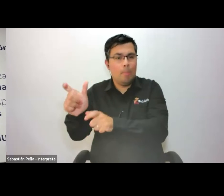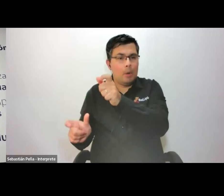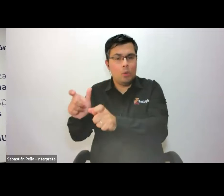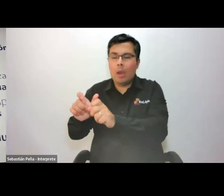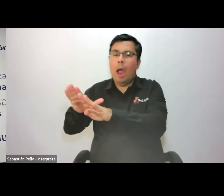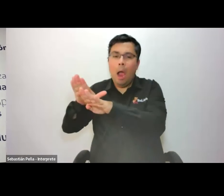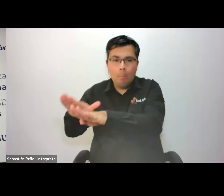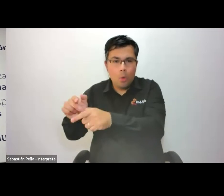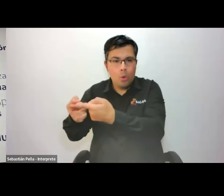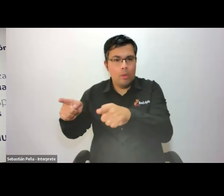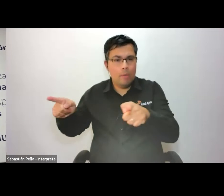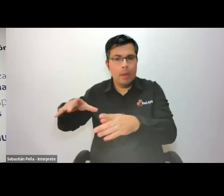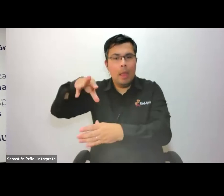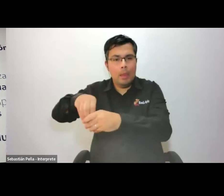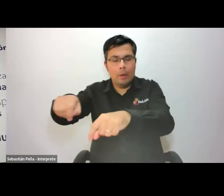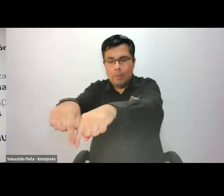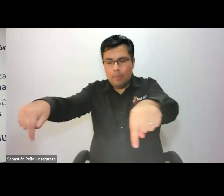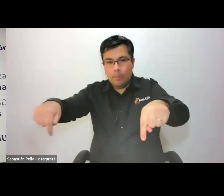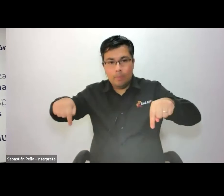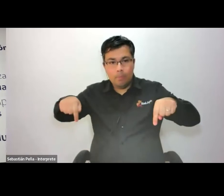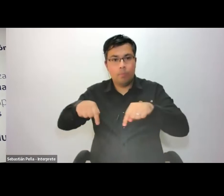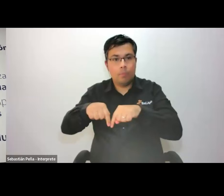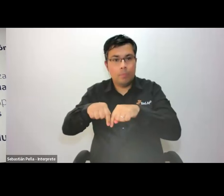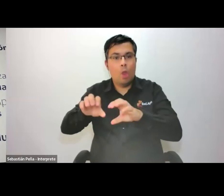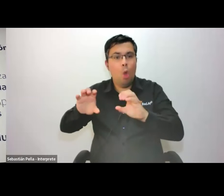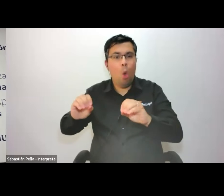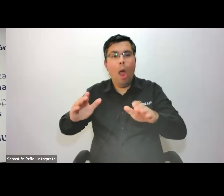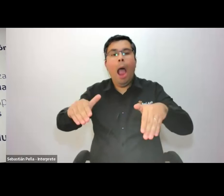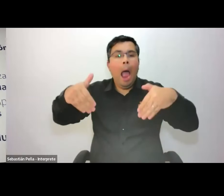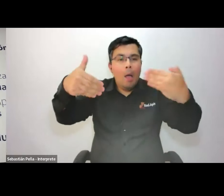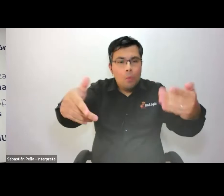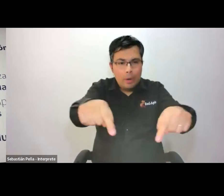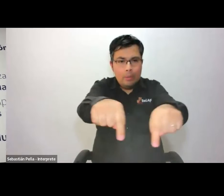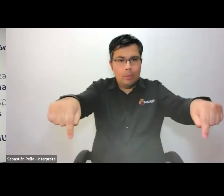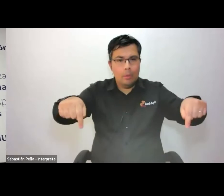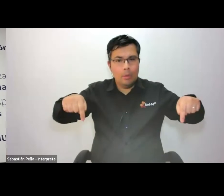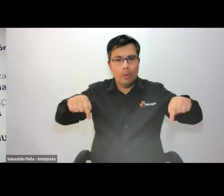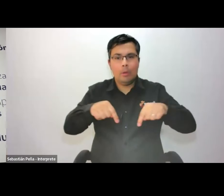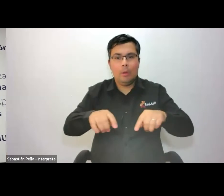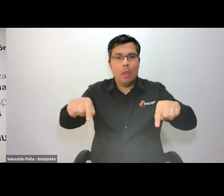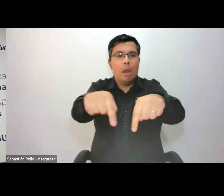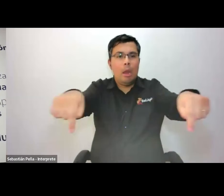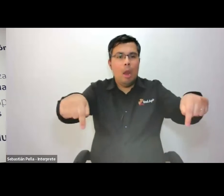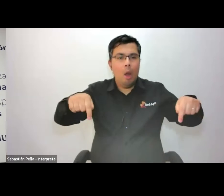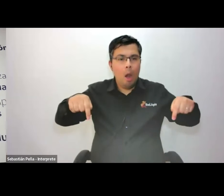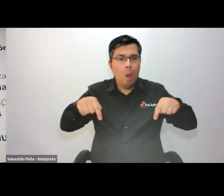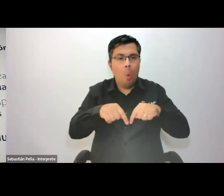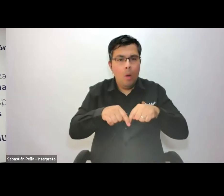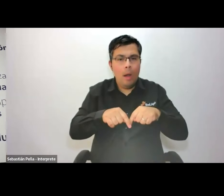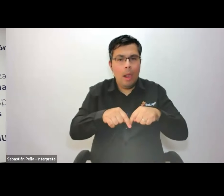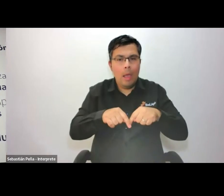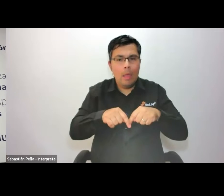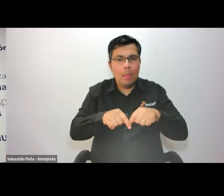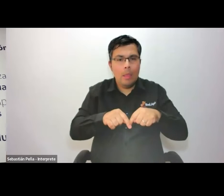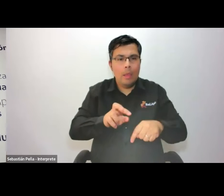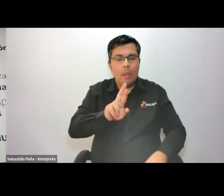ser entregados fuera del aula, regularmente en un aula de recursos, pero de ninguna manera establece un